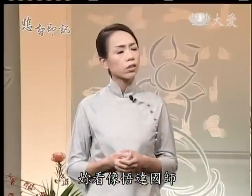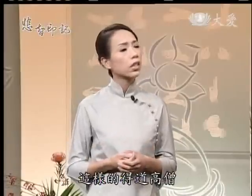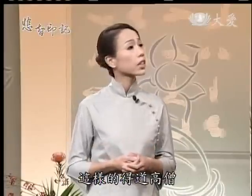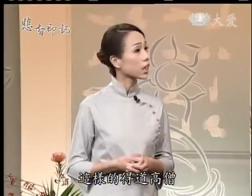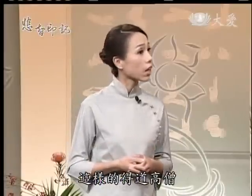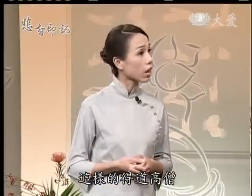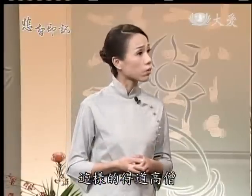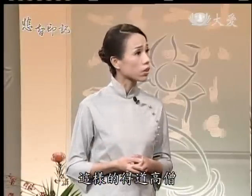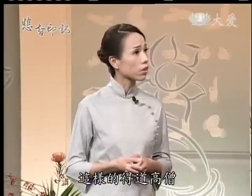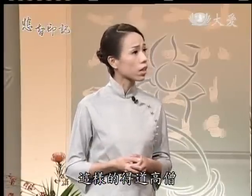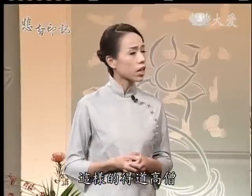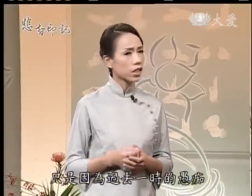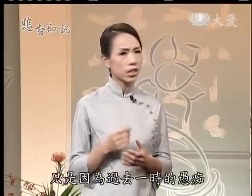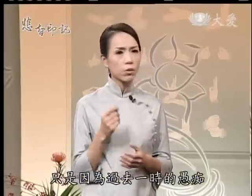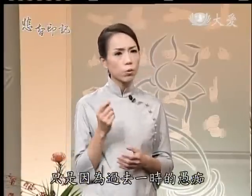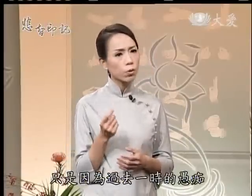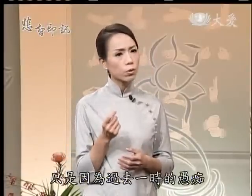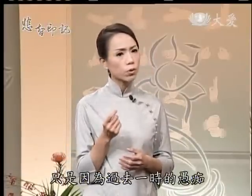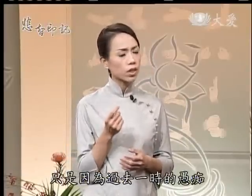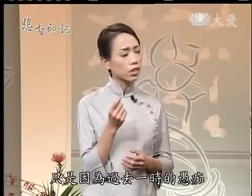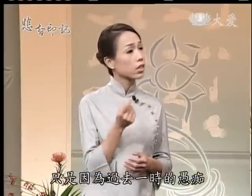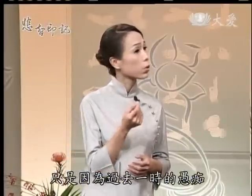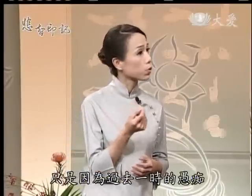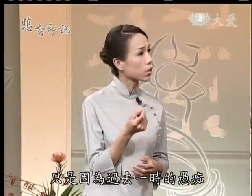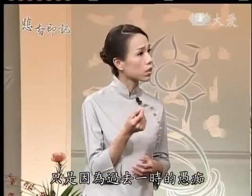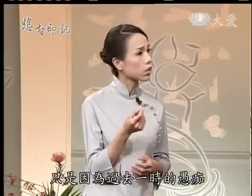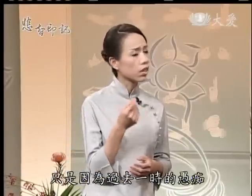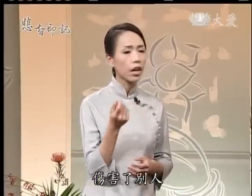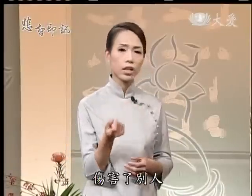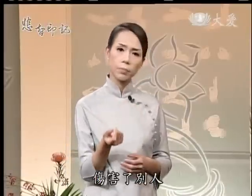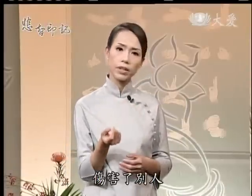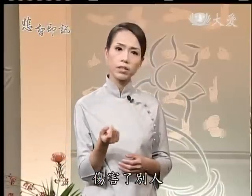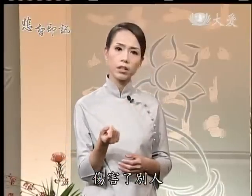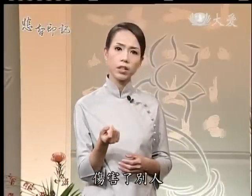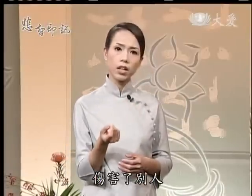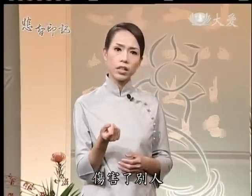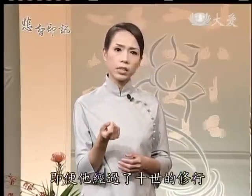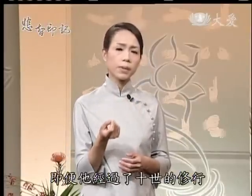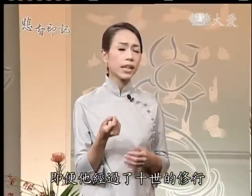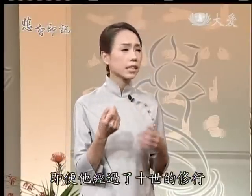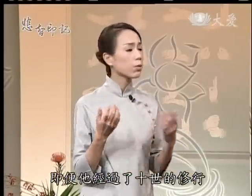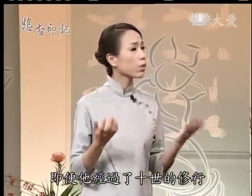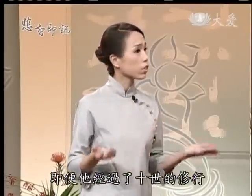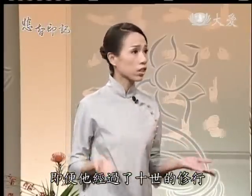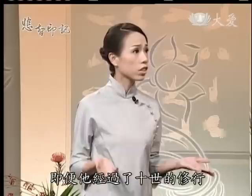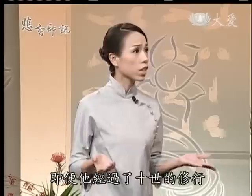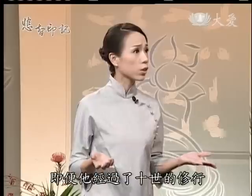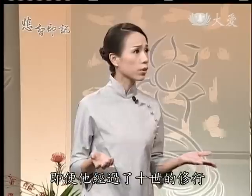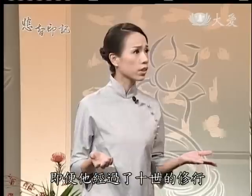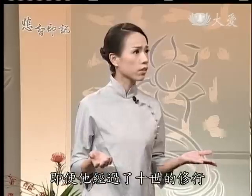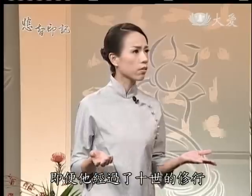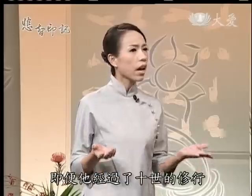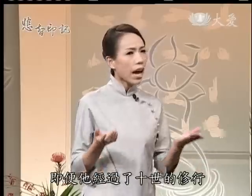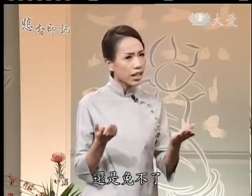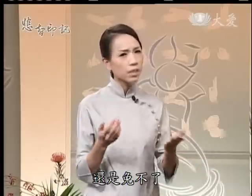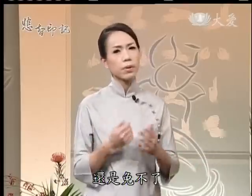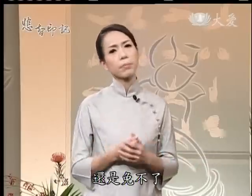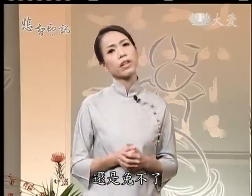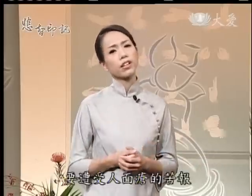师这样的得道高僧，只是因为过去一时的愚痴伤害了别人，即便他经过了十世的修行，还是免不了